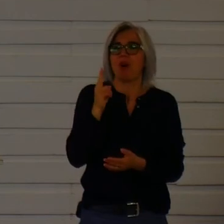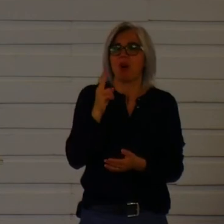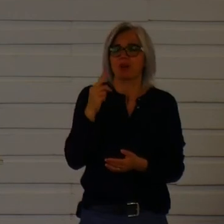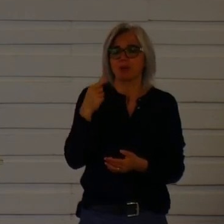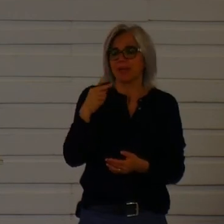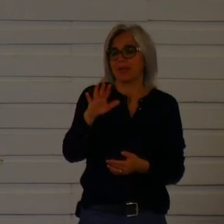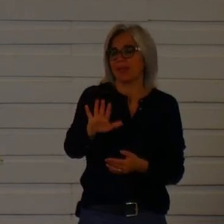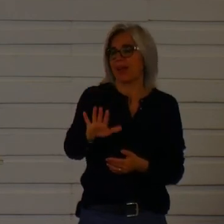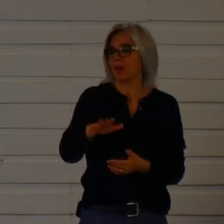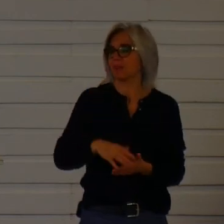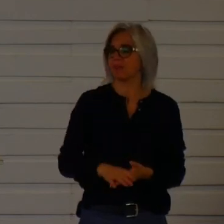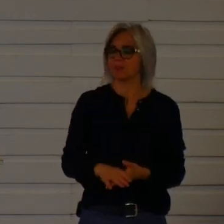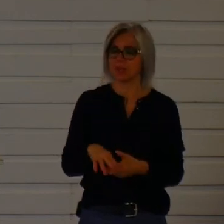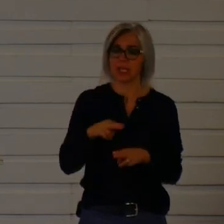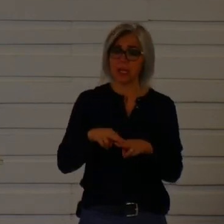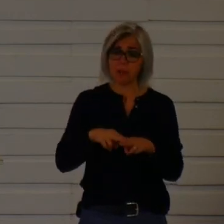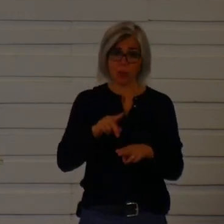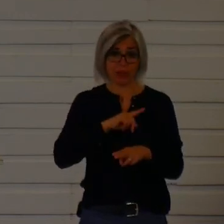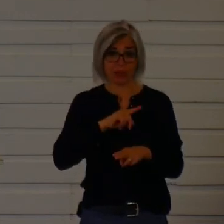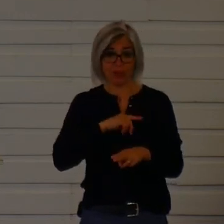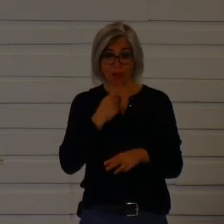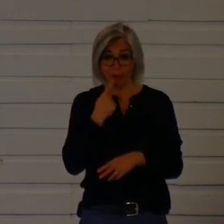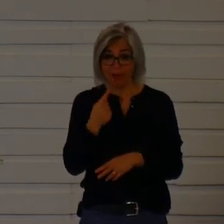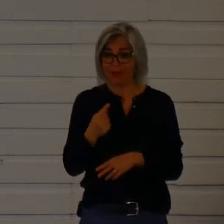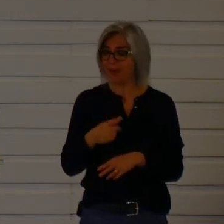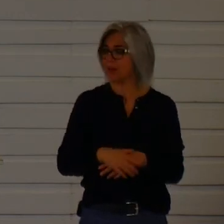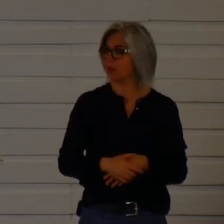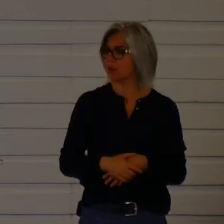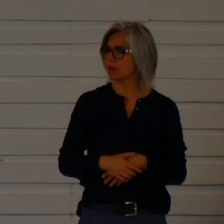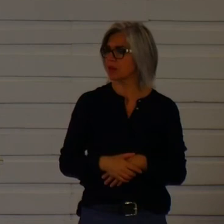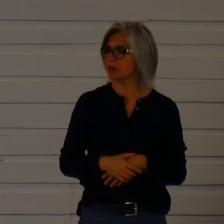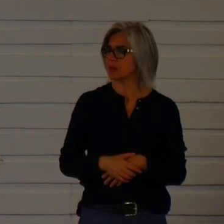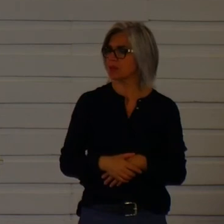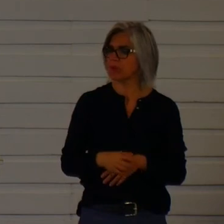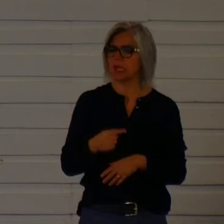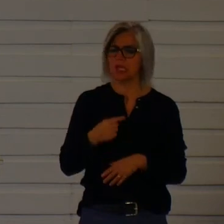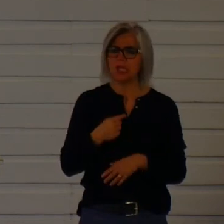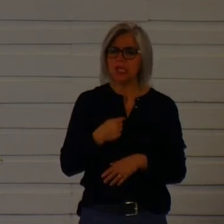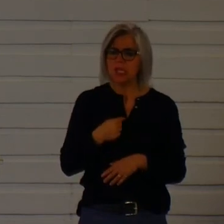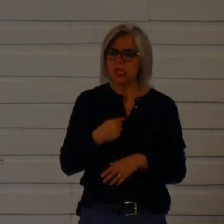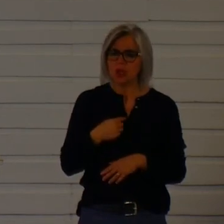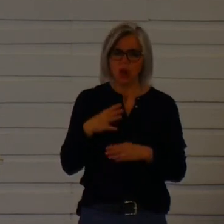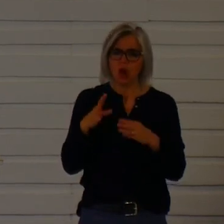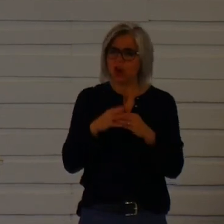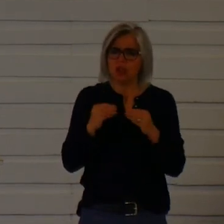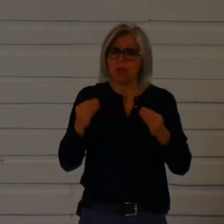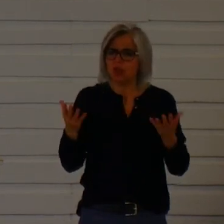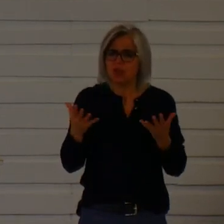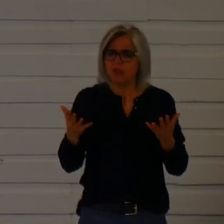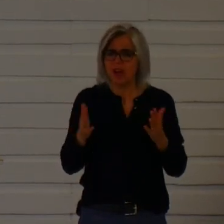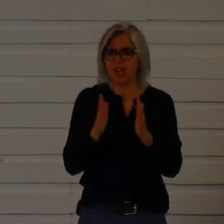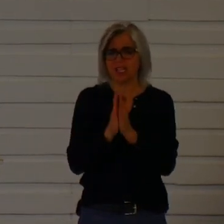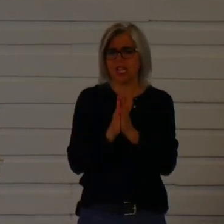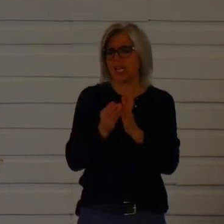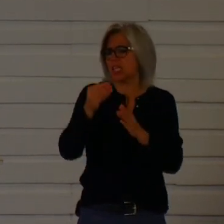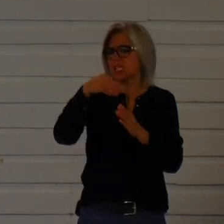nipote l'altro giorno che sono venuti i ragazzi, la domanda è: che cosa posso fare io per il Signore nella chiesa dove il Signore mi ha messo? E